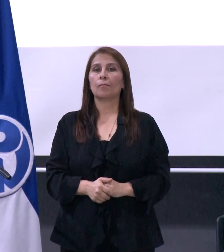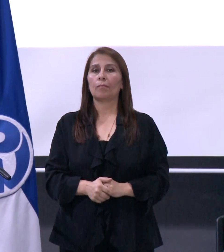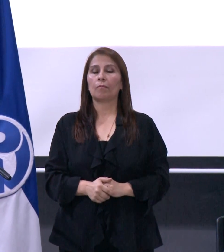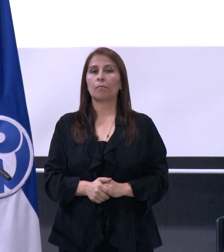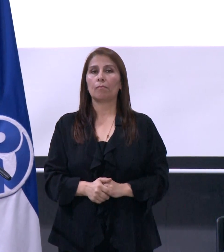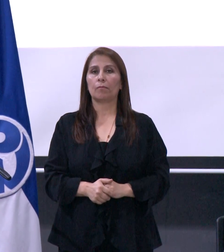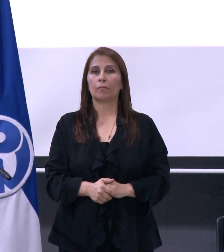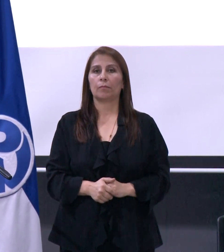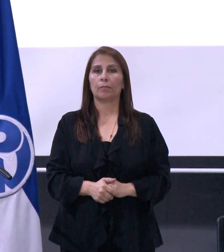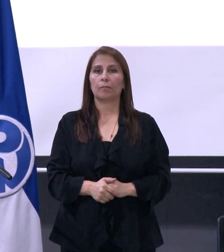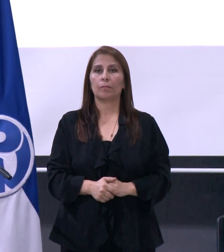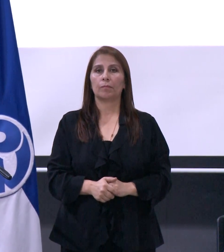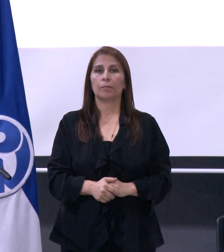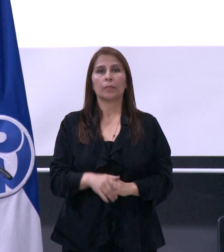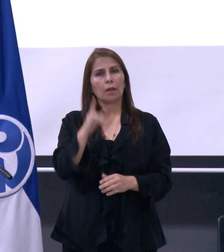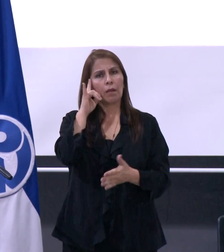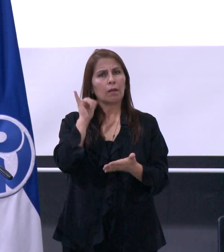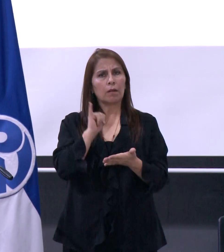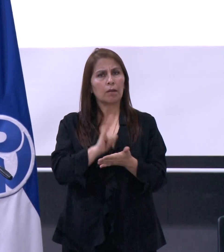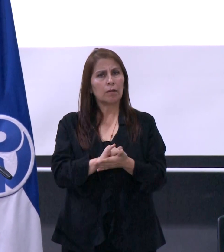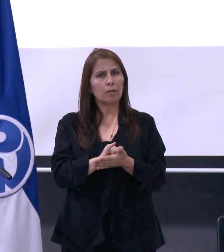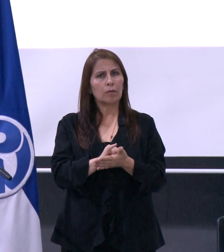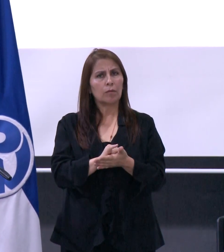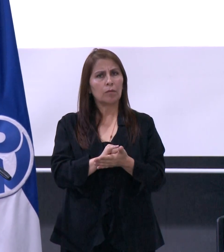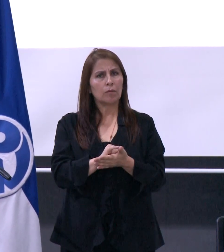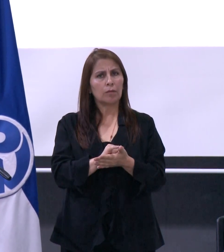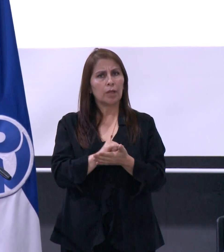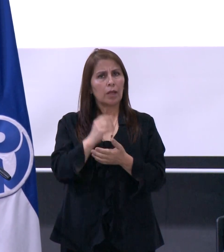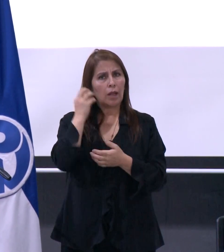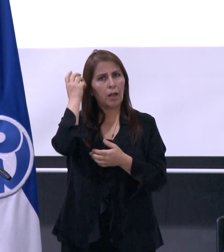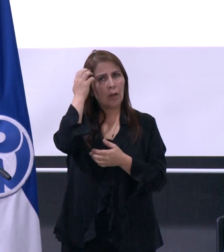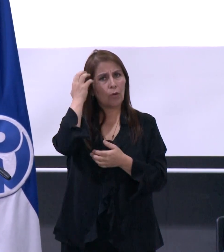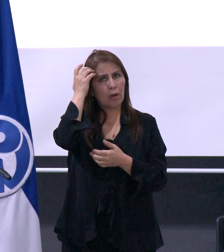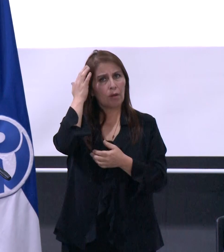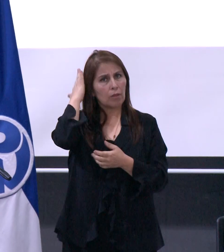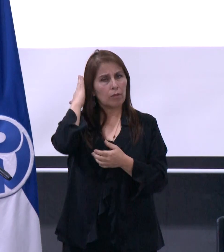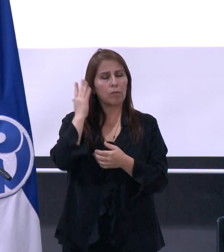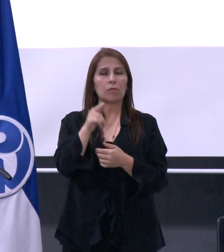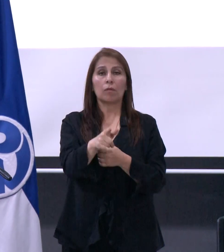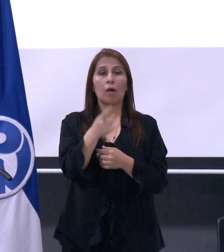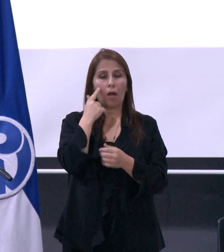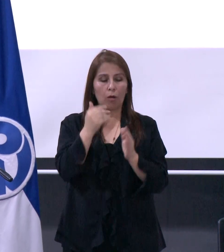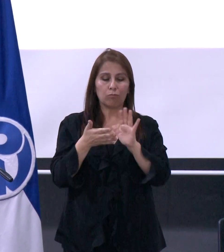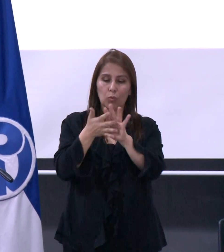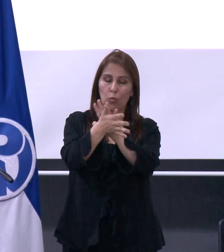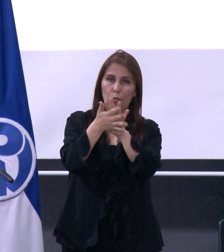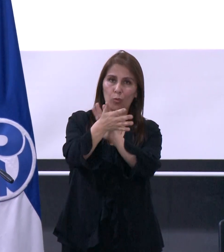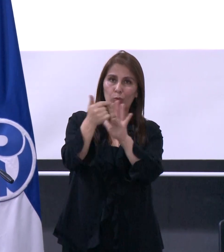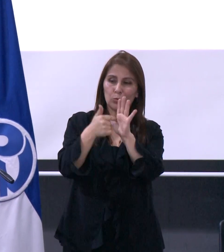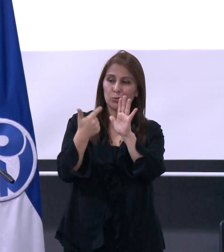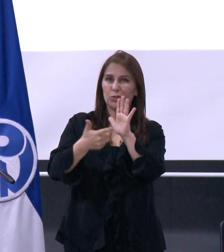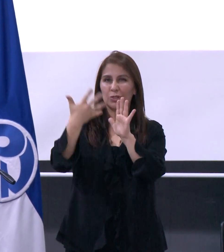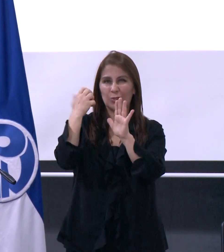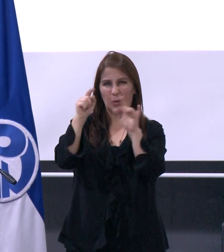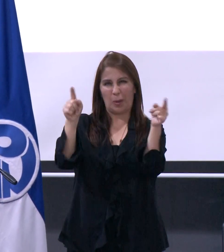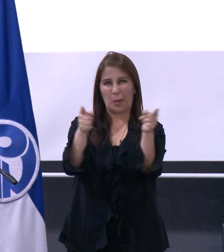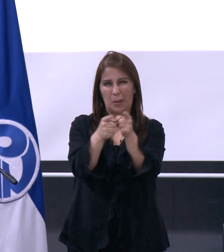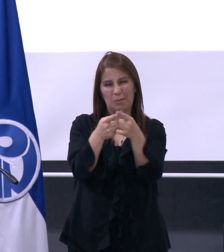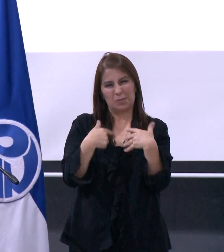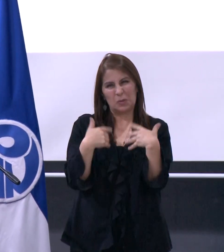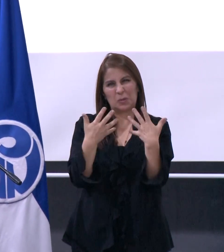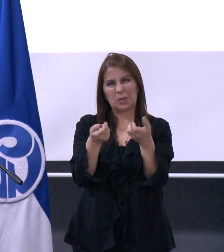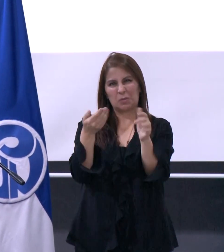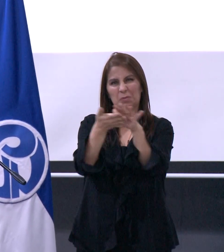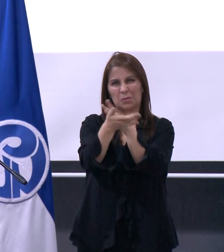creo que leonardo contó una parte importante de la historia yo tenía la idea también de narrar un